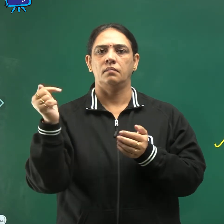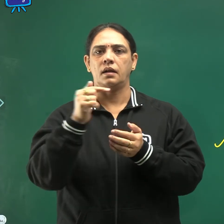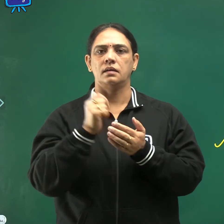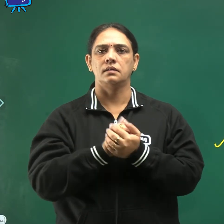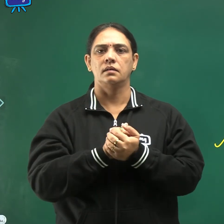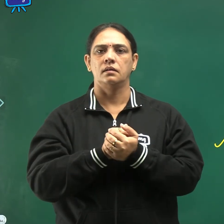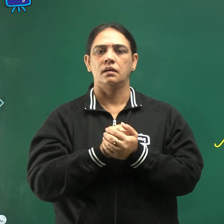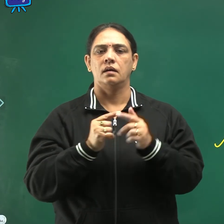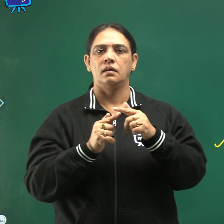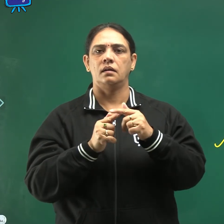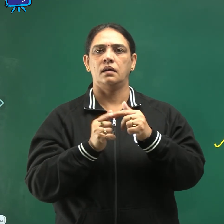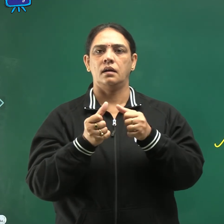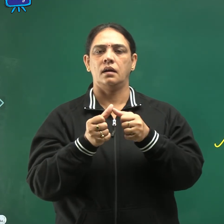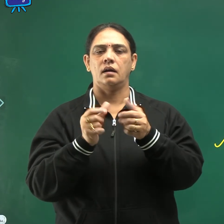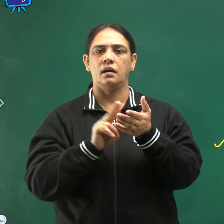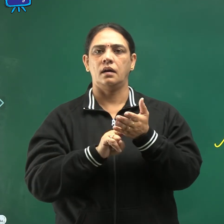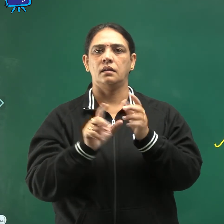माइनस टेन थीटा